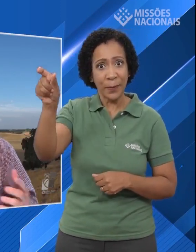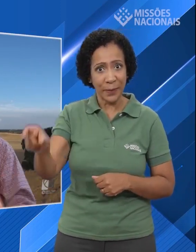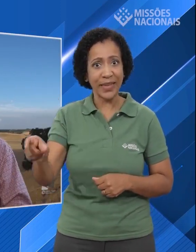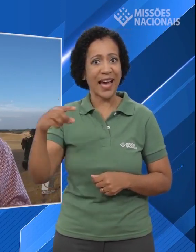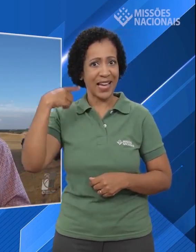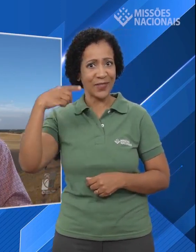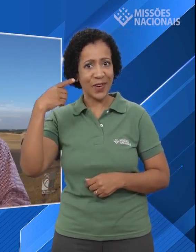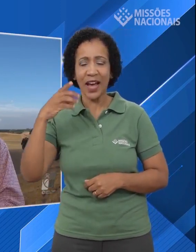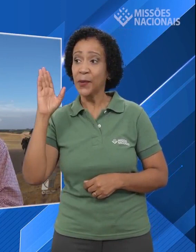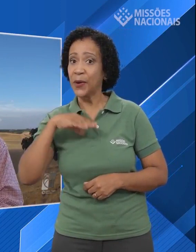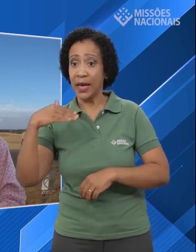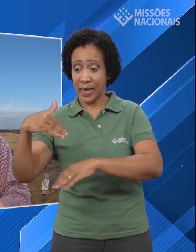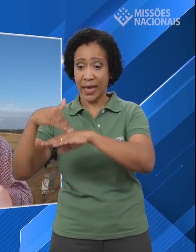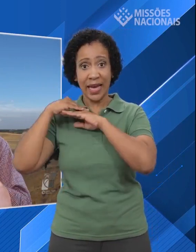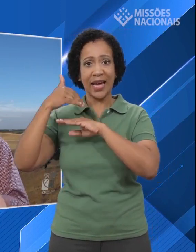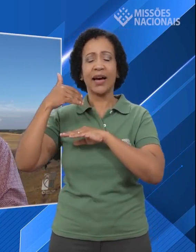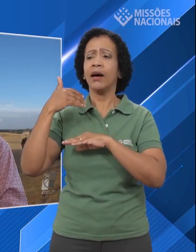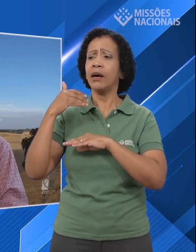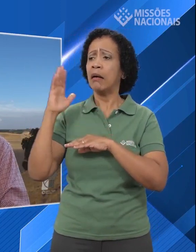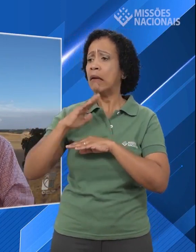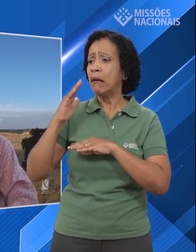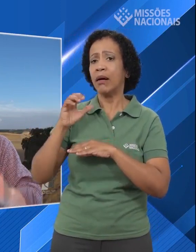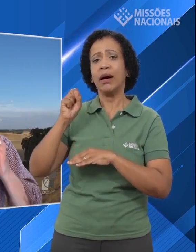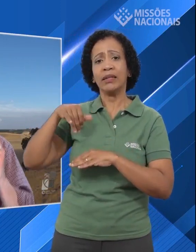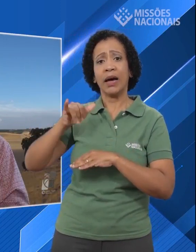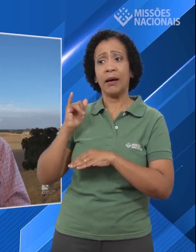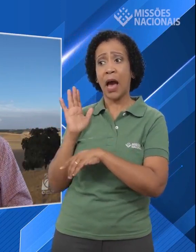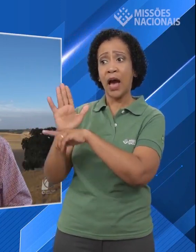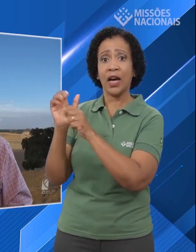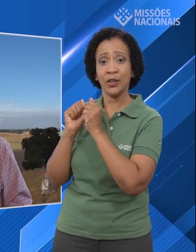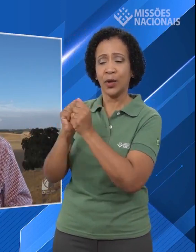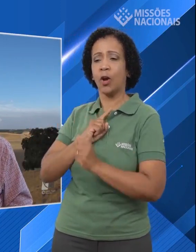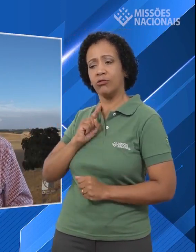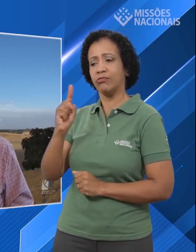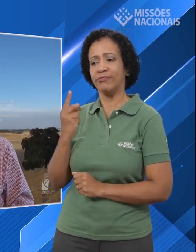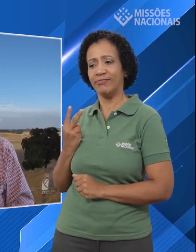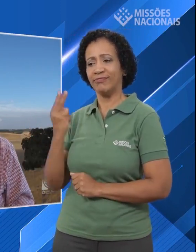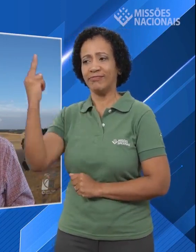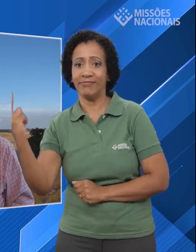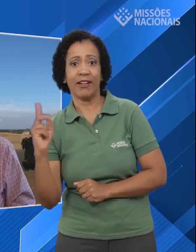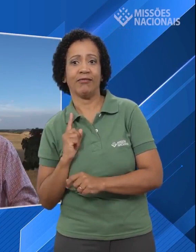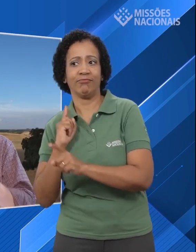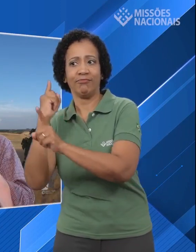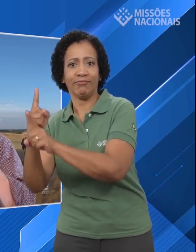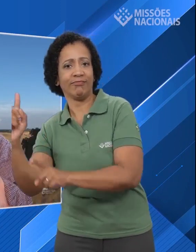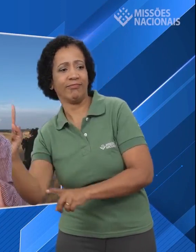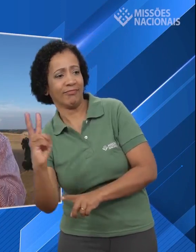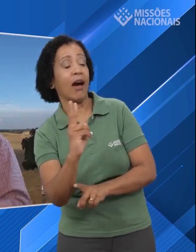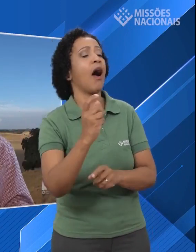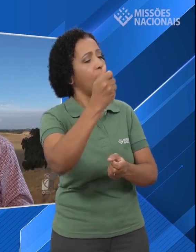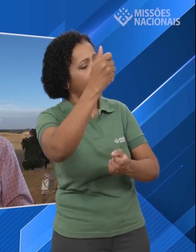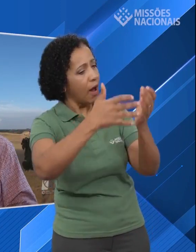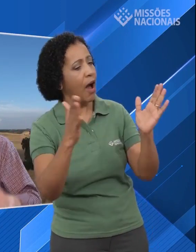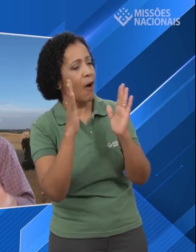aquele homem me ligou e falou vem para cá exame eu fui até lá orei com aquele homem eu vou me aceitou a jesus cristo